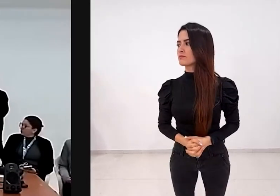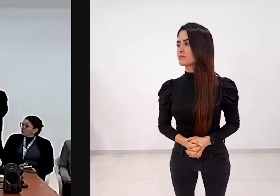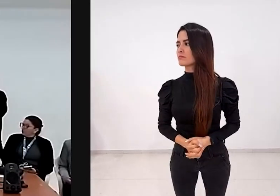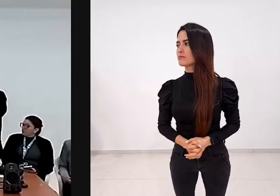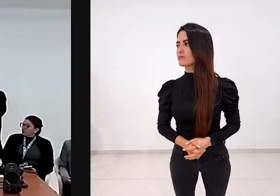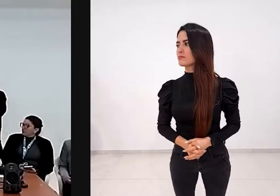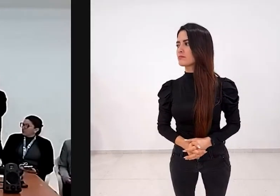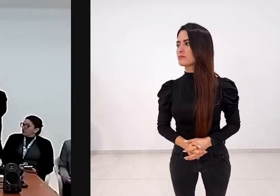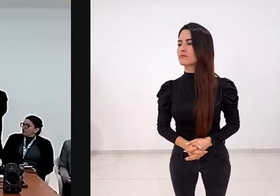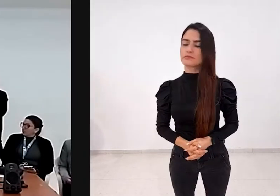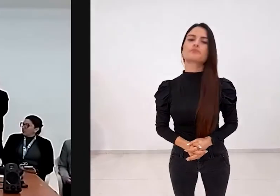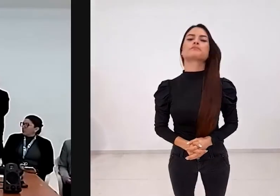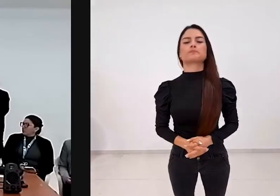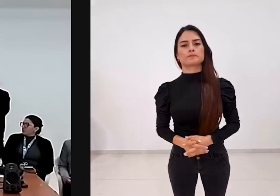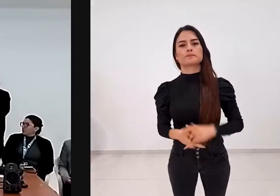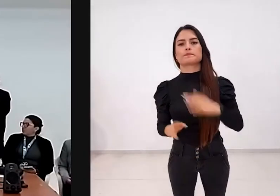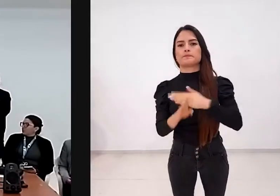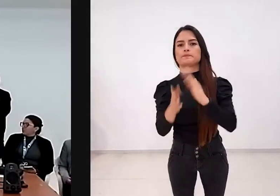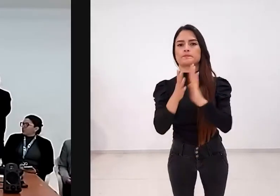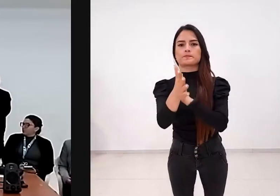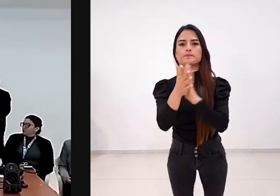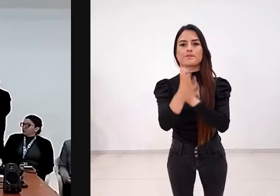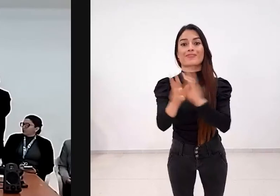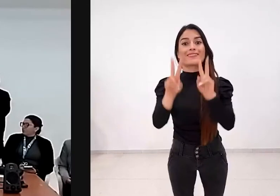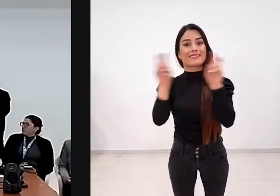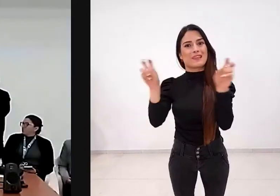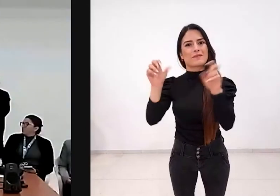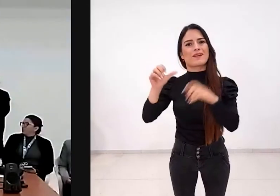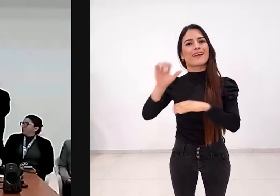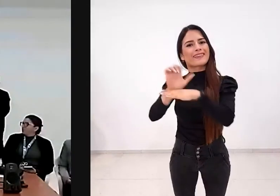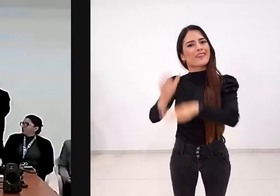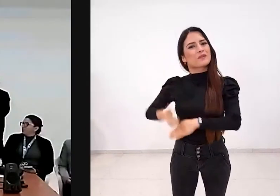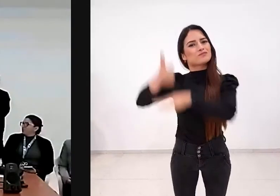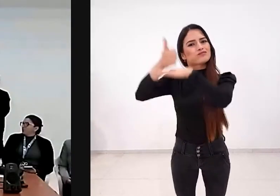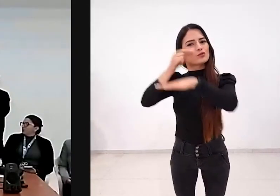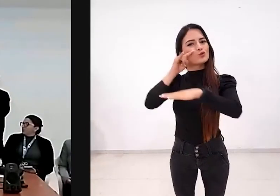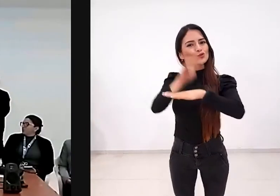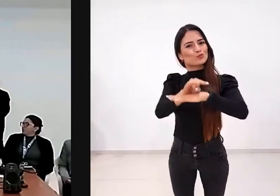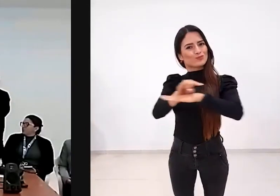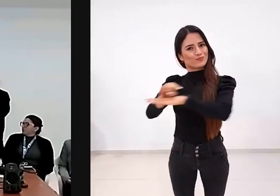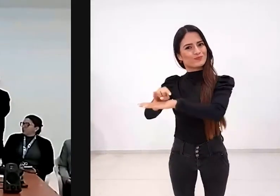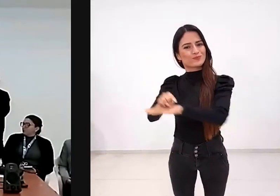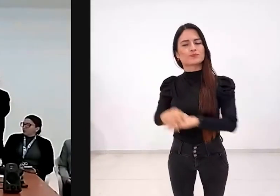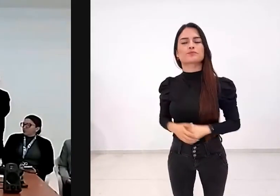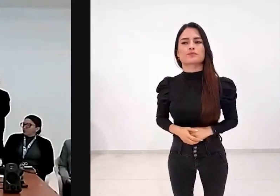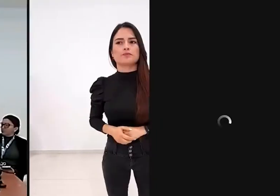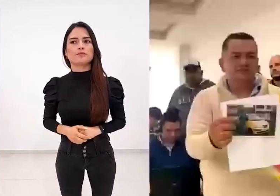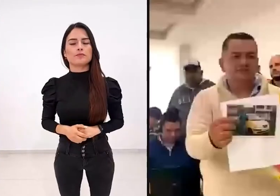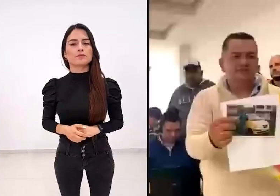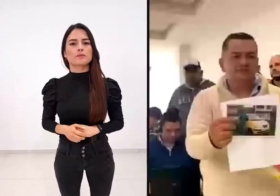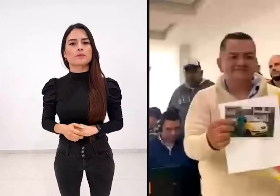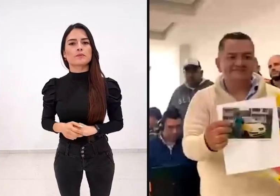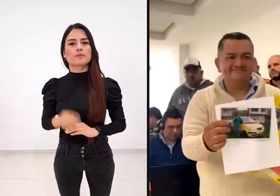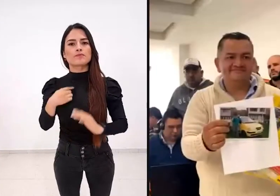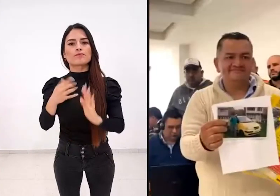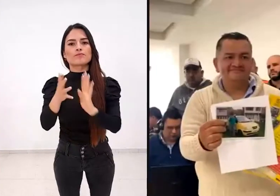en el tema de la super henry el tema de las superintendencias